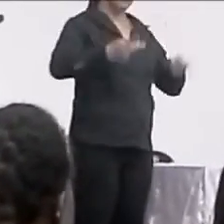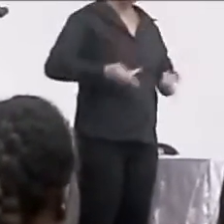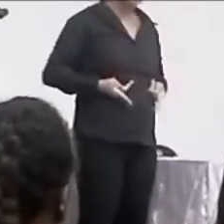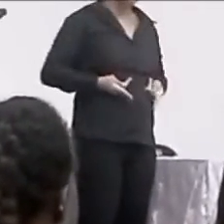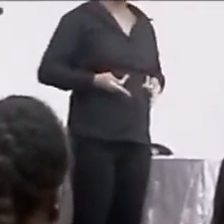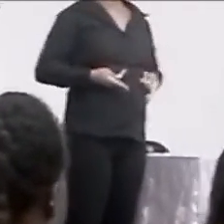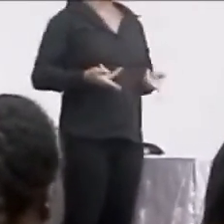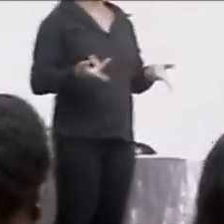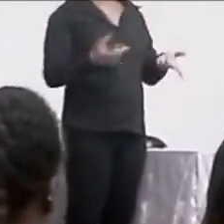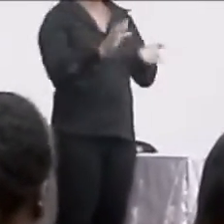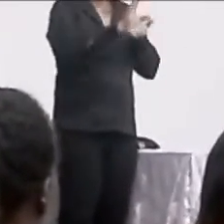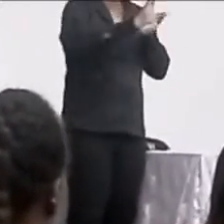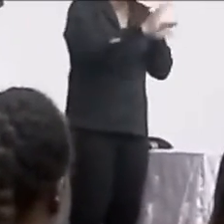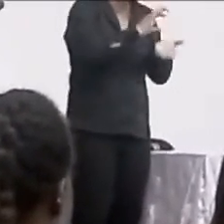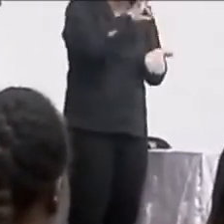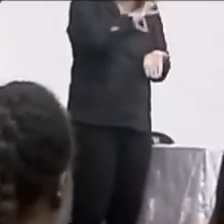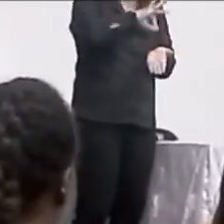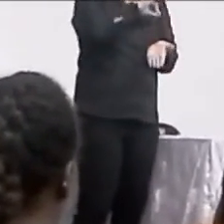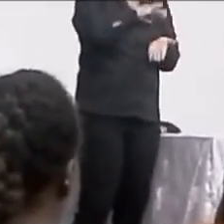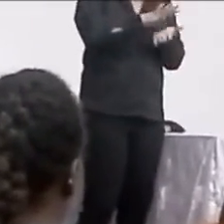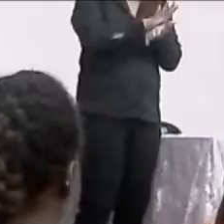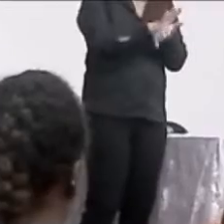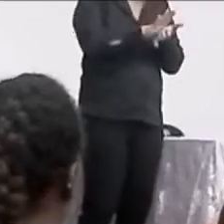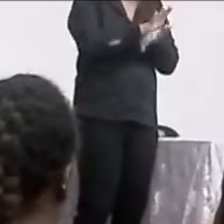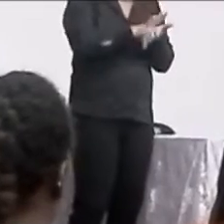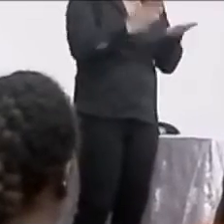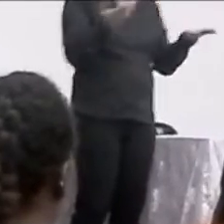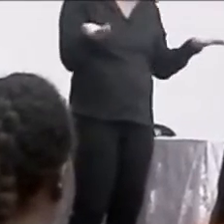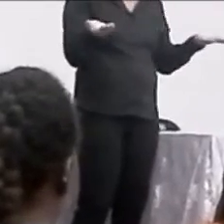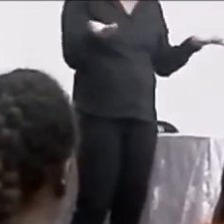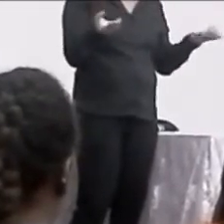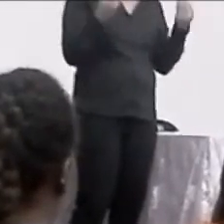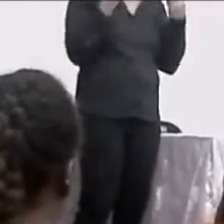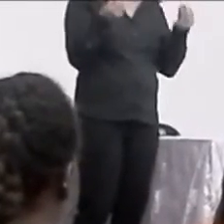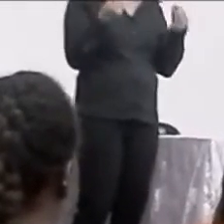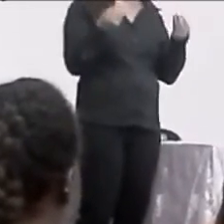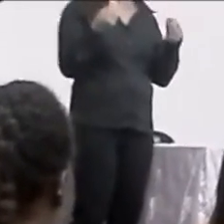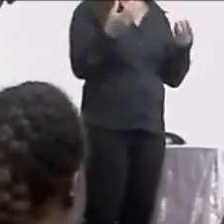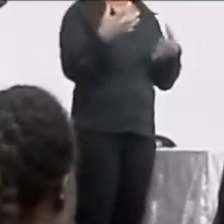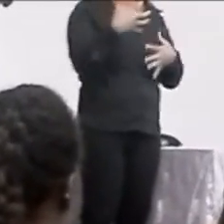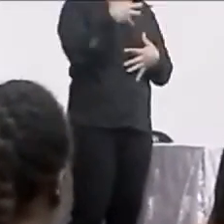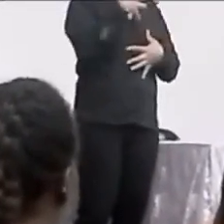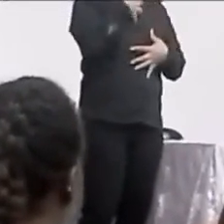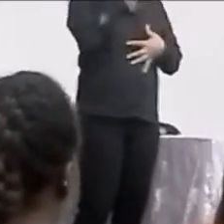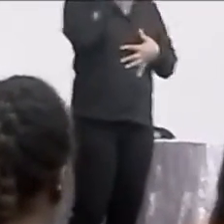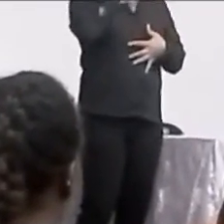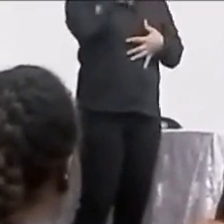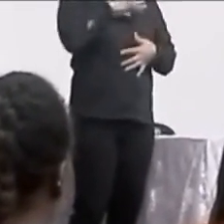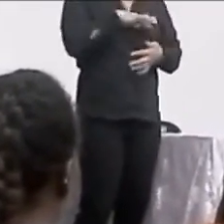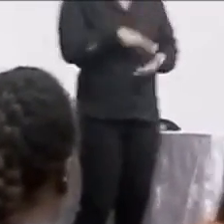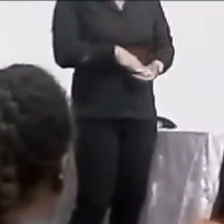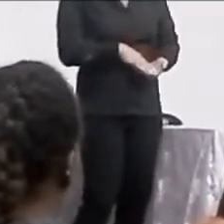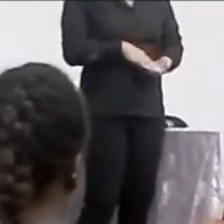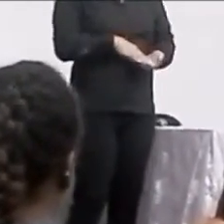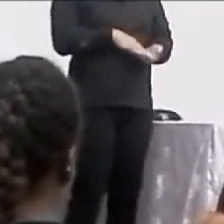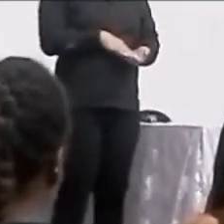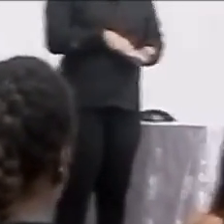de ressentimento, cheio de ressentimento. Se compreende em inglês americano, não vou traduzir, é full of shit.